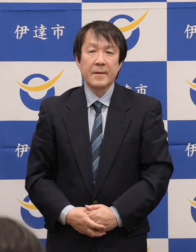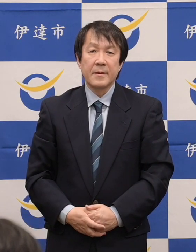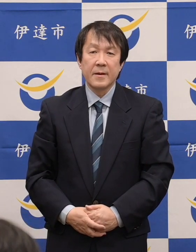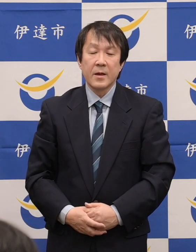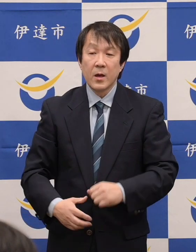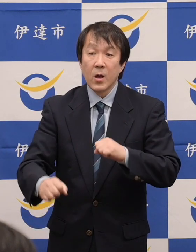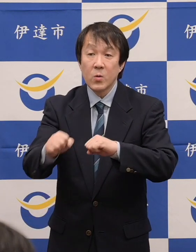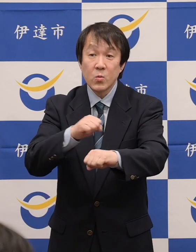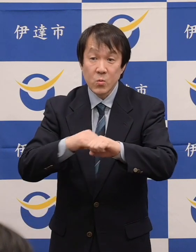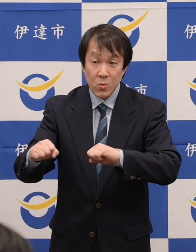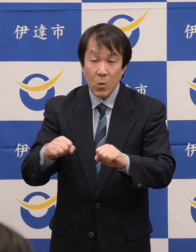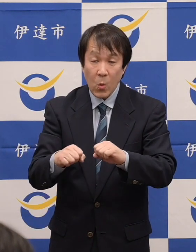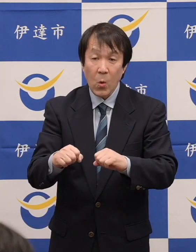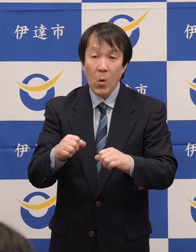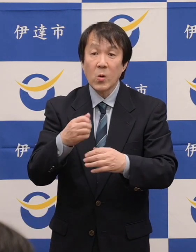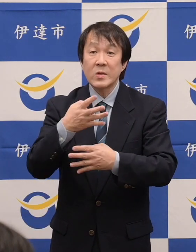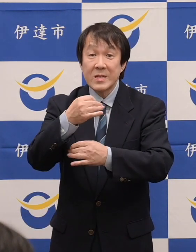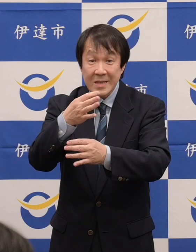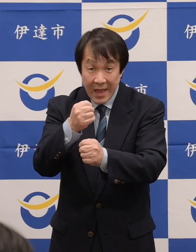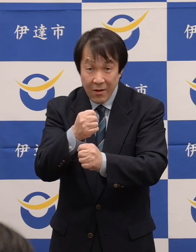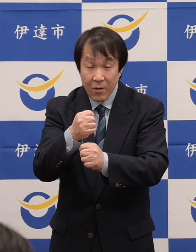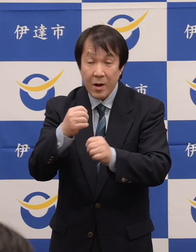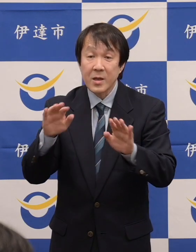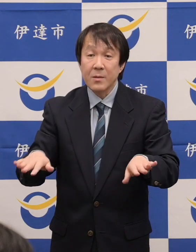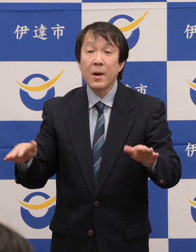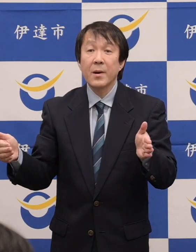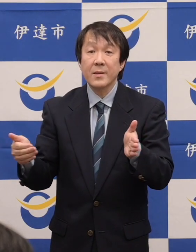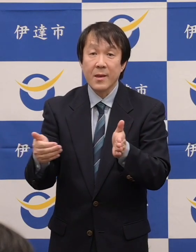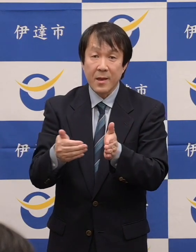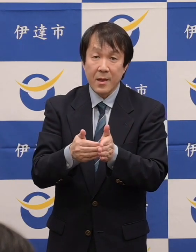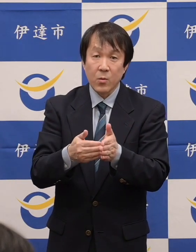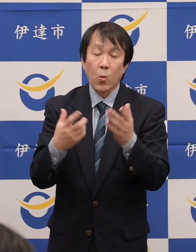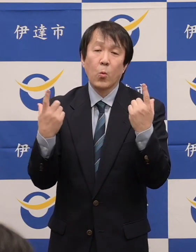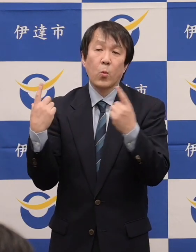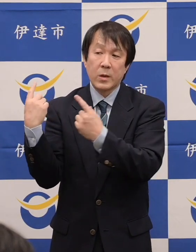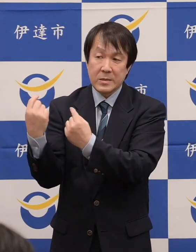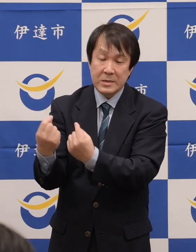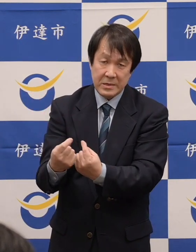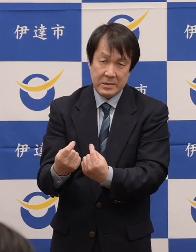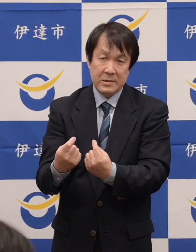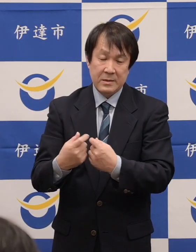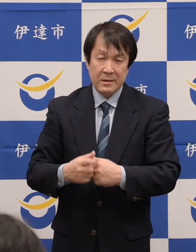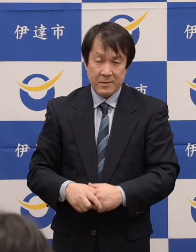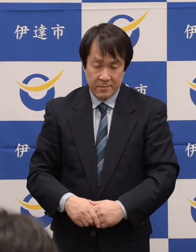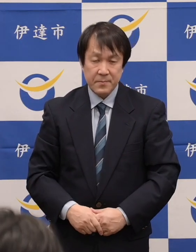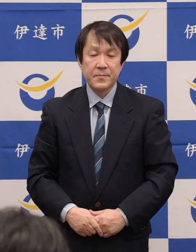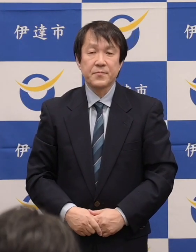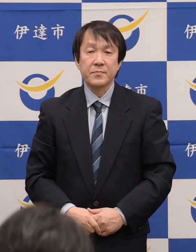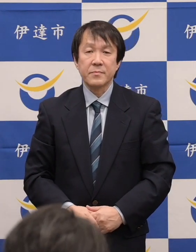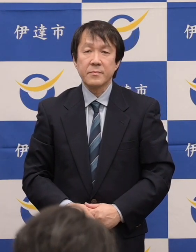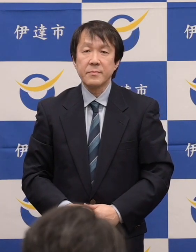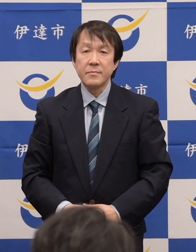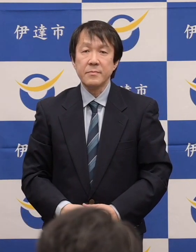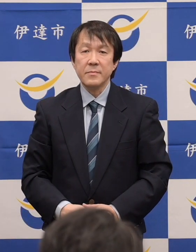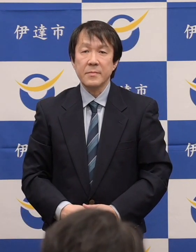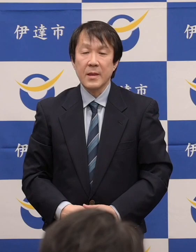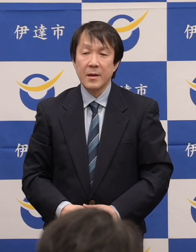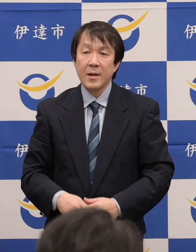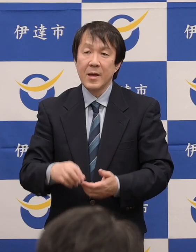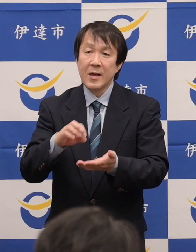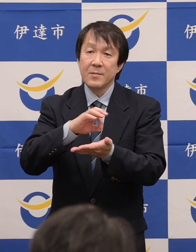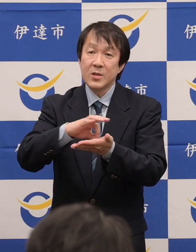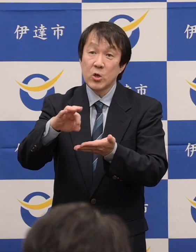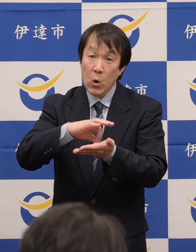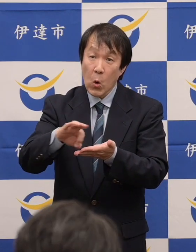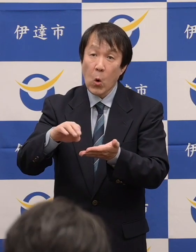運行日程等につきましてはですね、今までの日程と変わってはございません。利用登